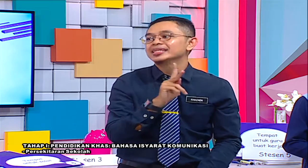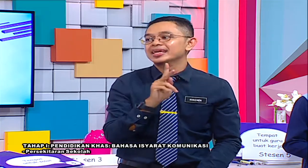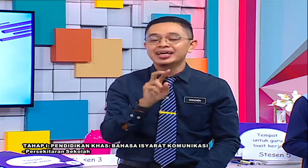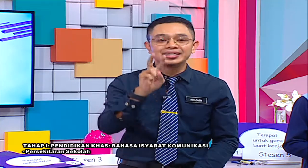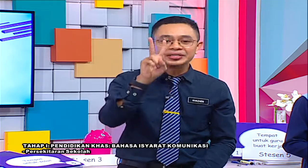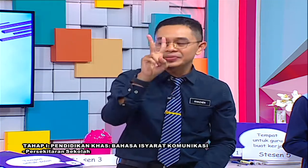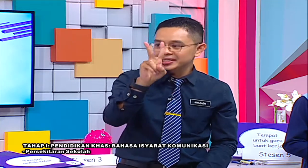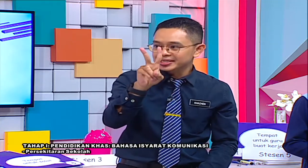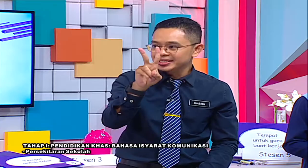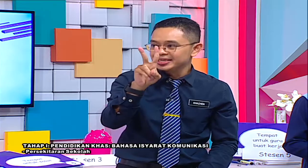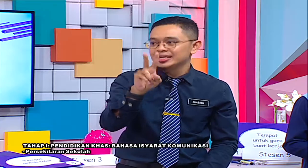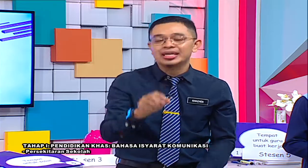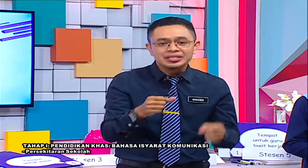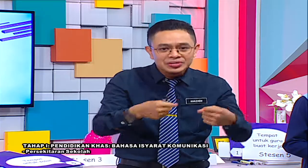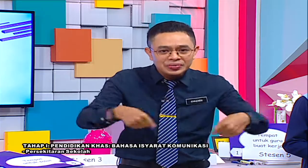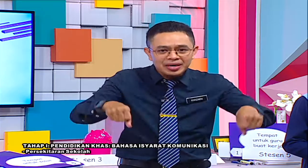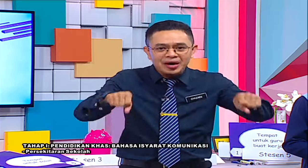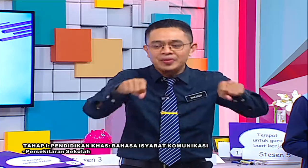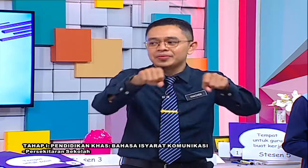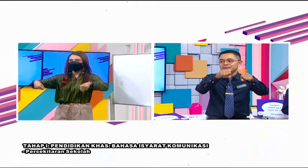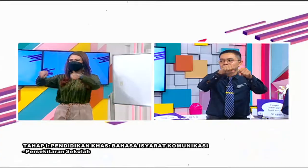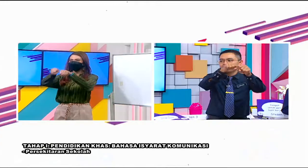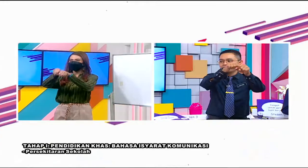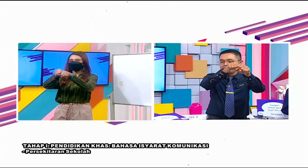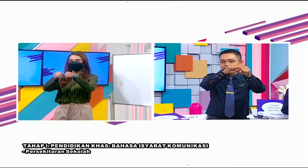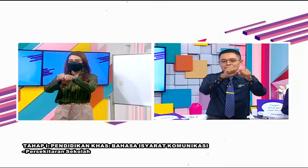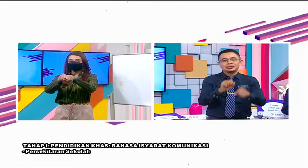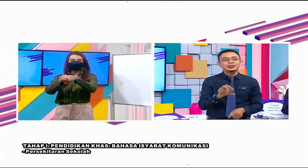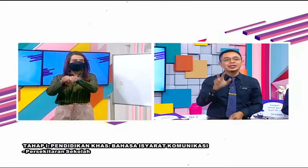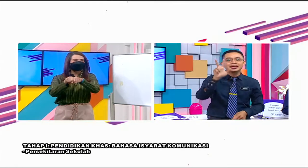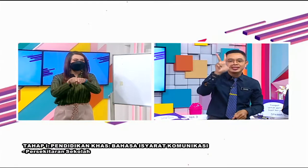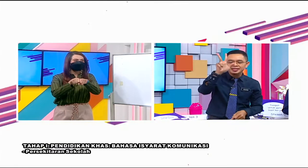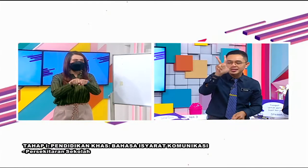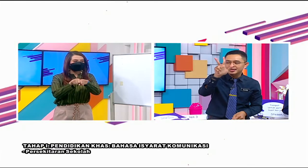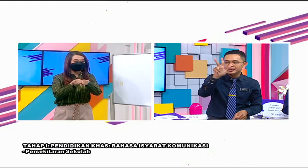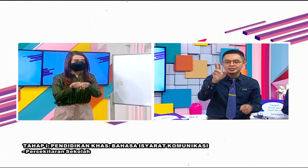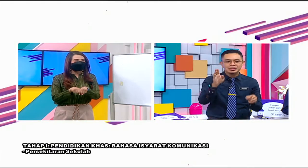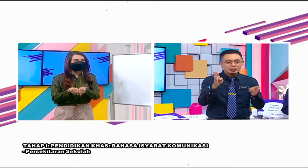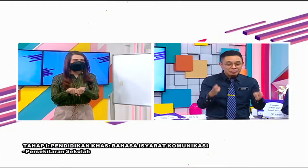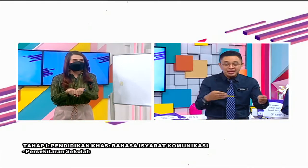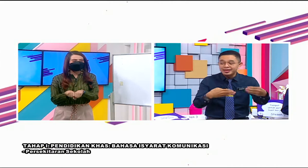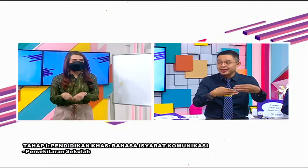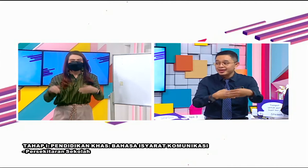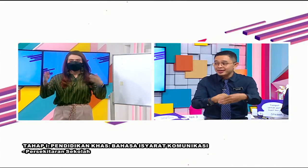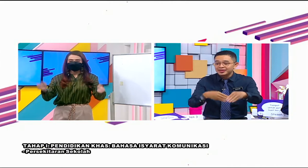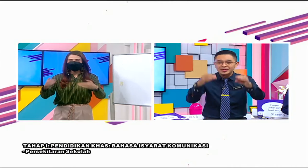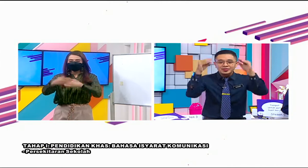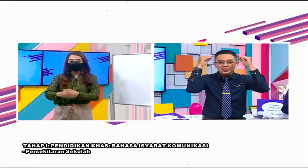Yang kedua, surau. Surau. Lepas tu yang ketiga, bilik. Bilik.